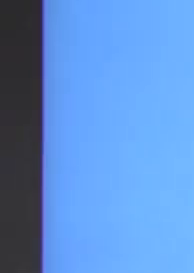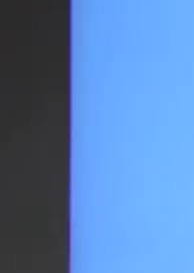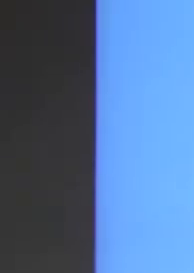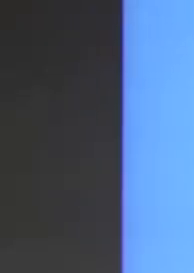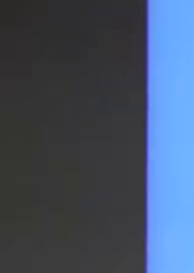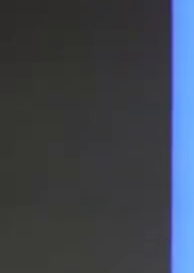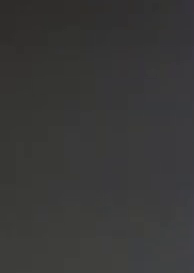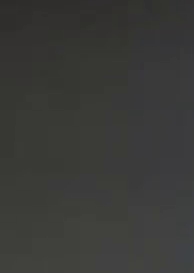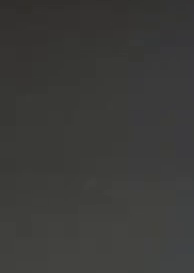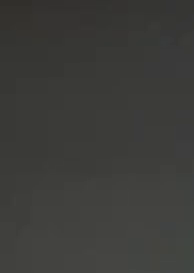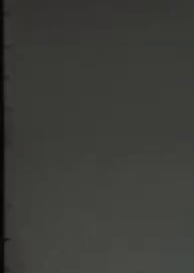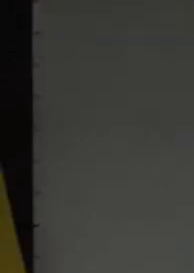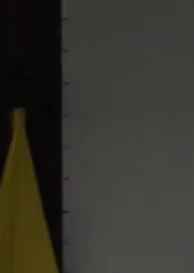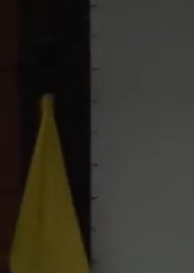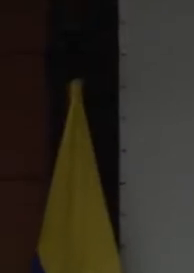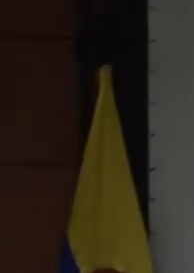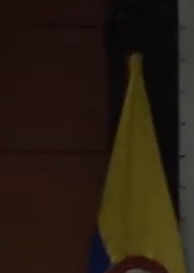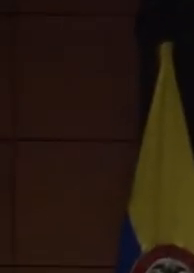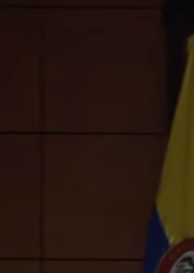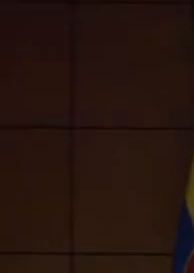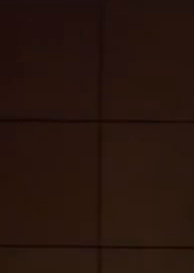Rubén Darío Pereira.